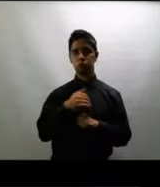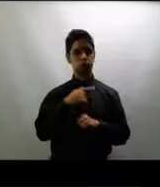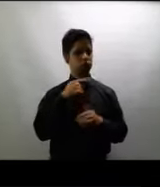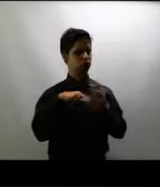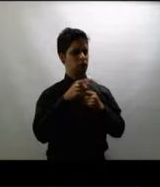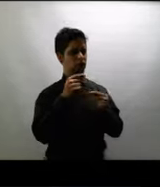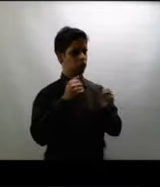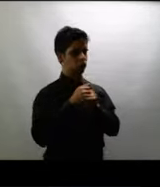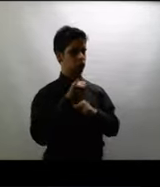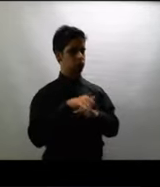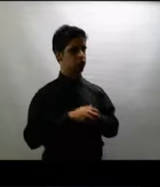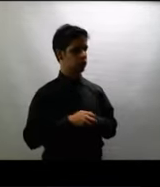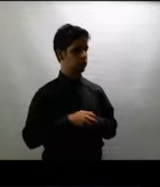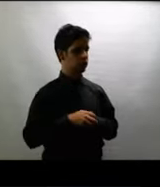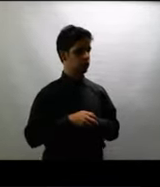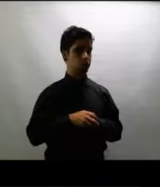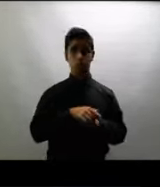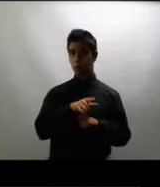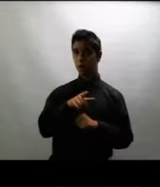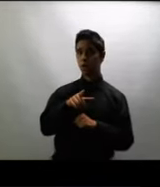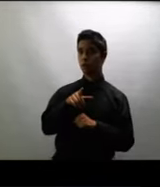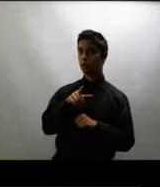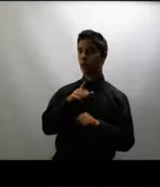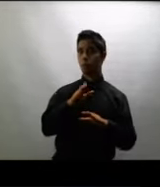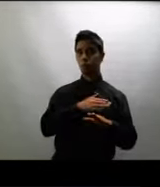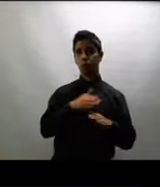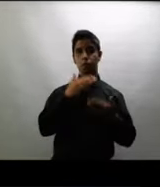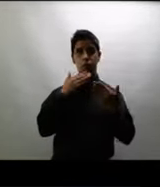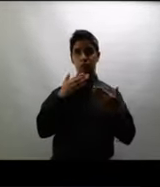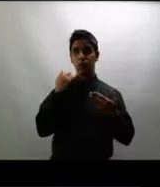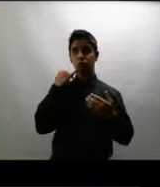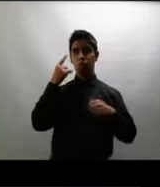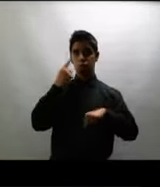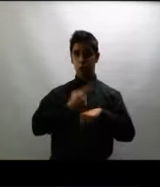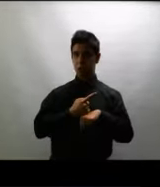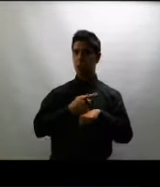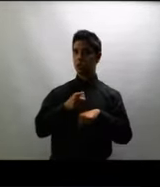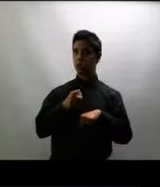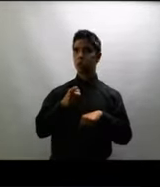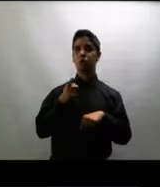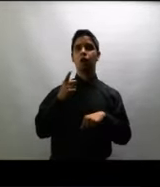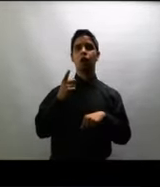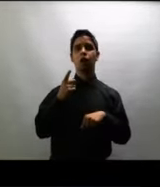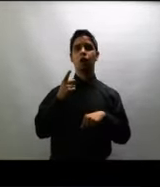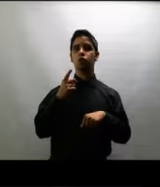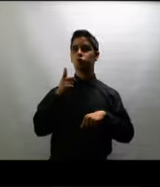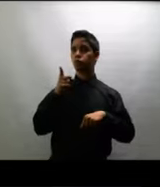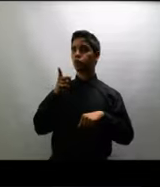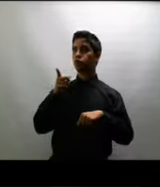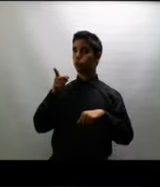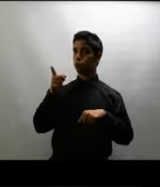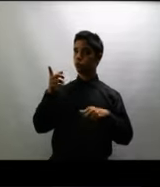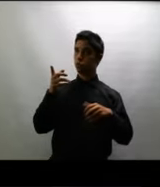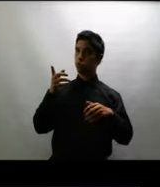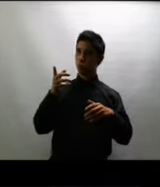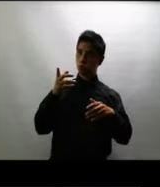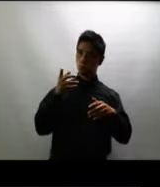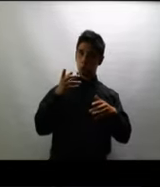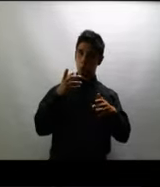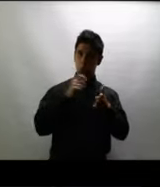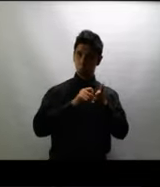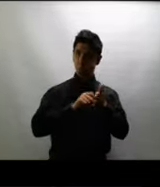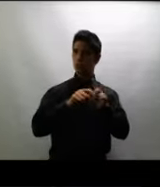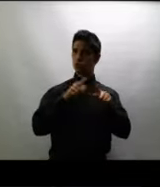¿cómo que voy a hacer con esto? Esta pieza es muy buena. Si algún día la piensas grabar, me llamas que yo quiero tocar la flauta. Y yo quedé como que... ¡Ah, pues bien!